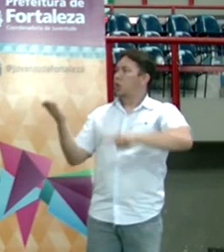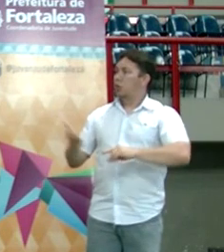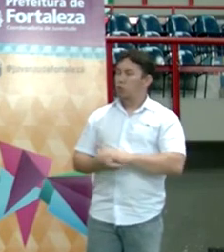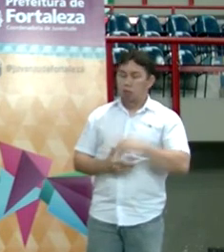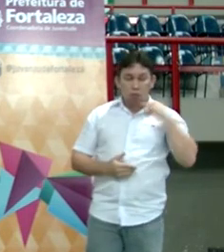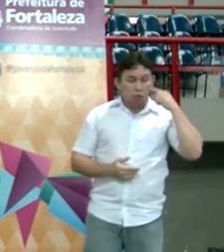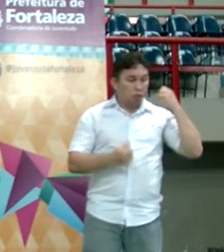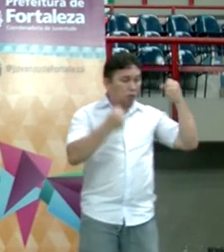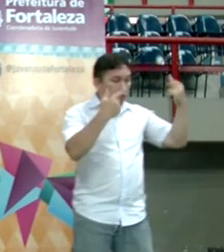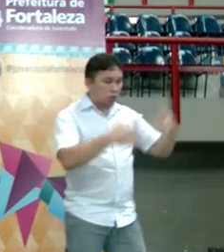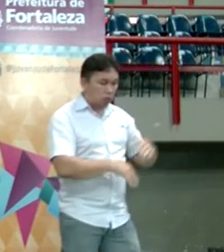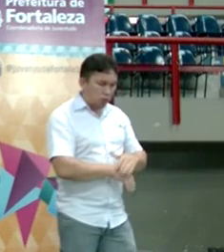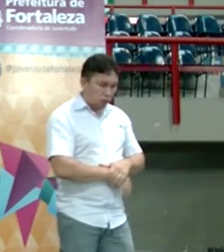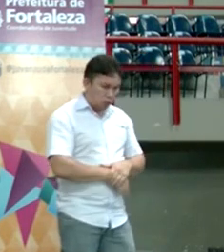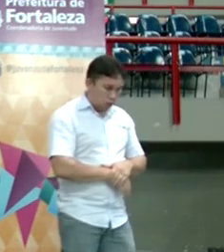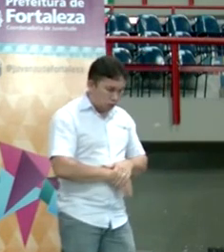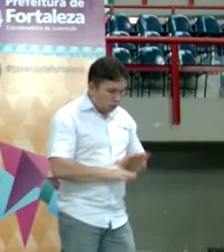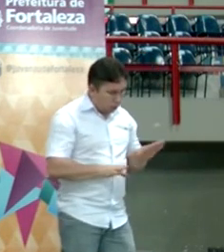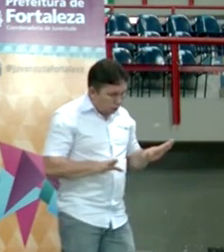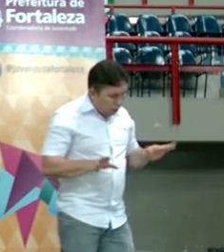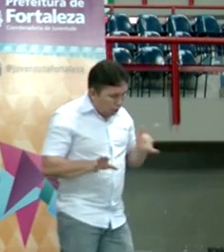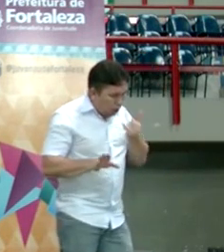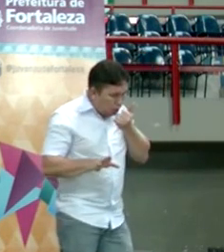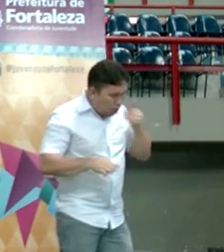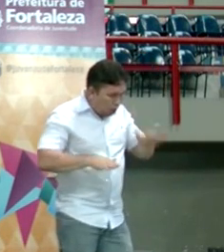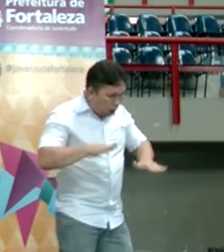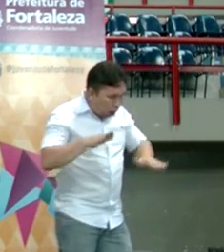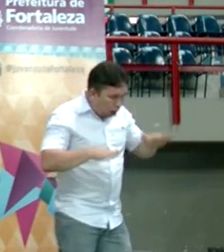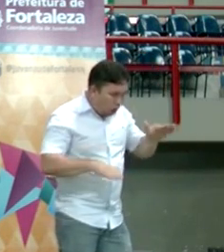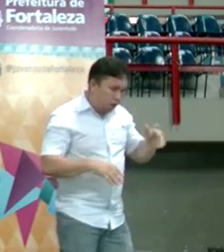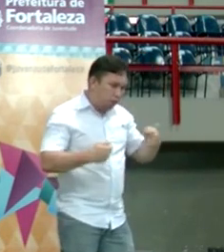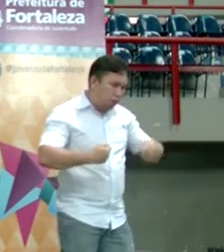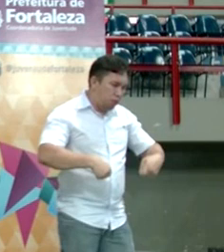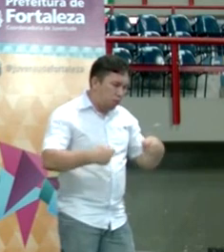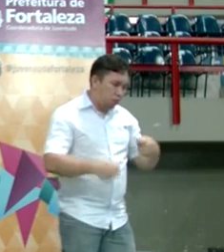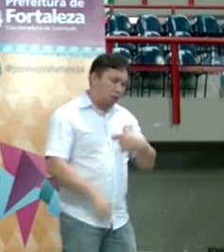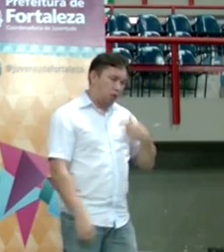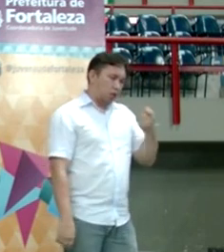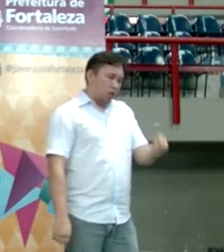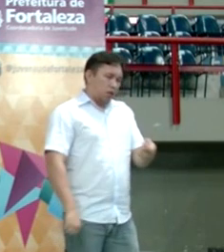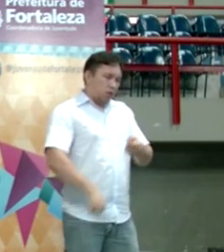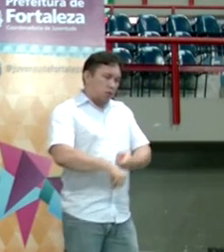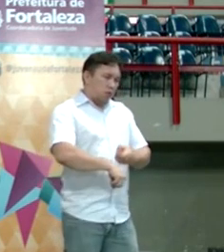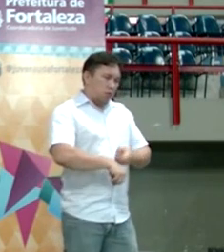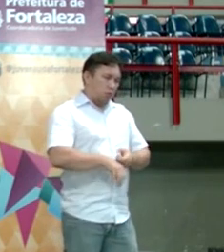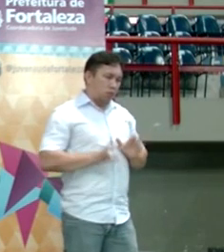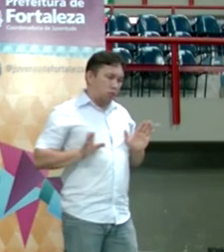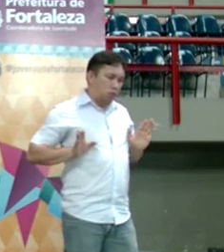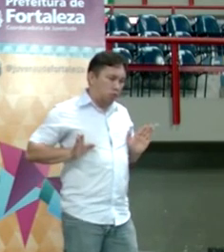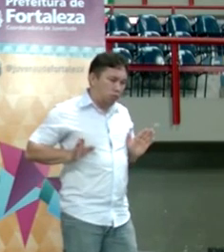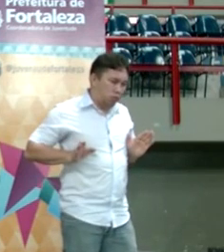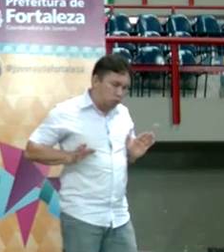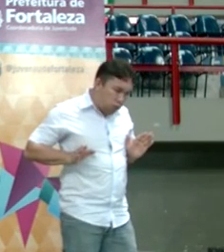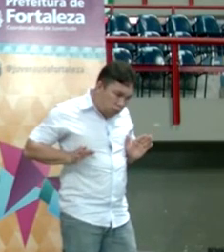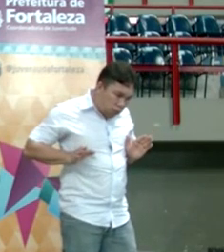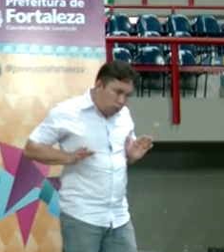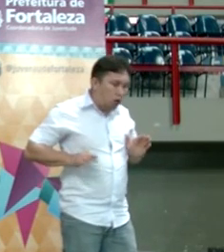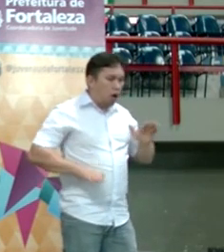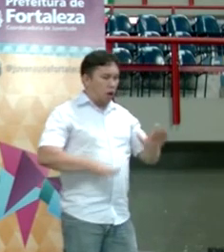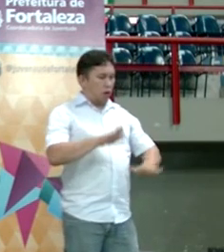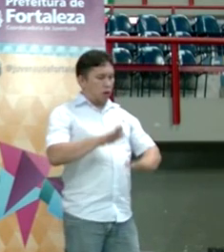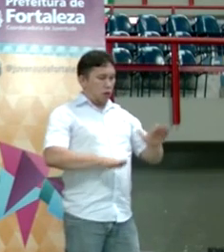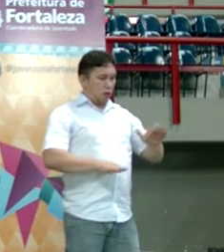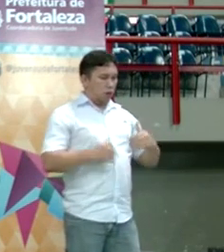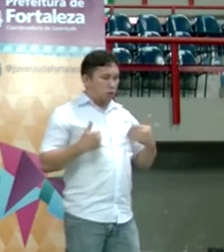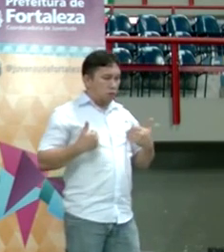que é que ele vai dizer? Às vezes é preciso ser firme, tá? Às vezes